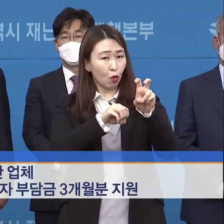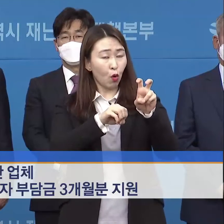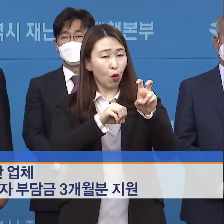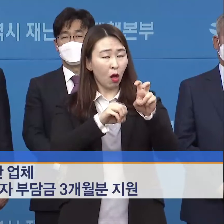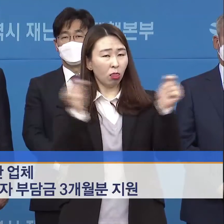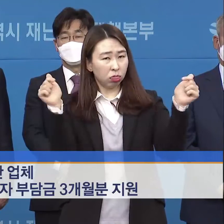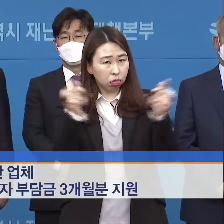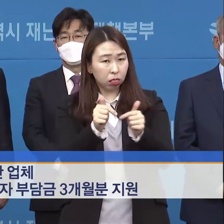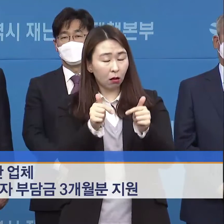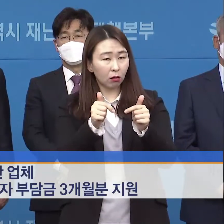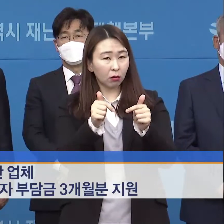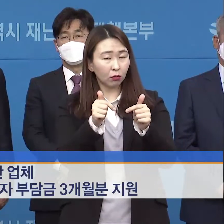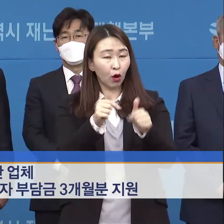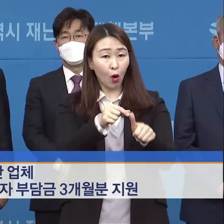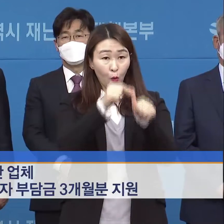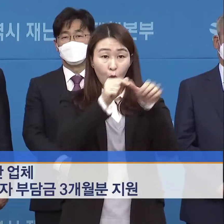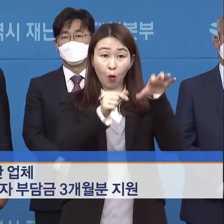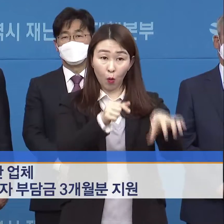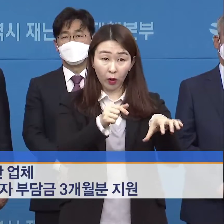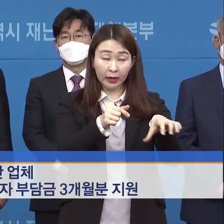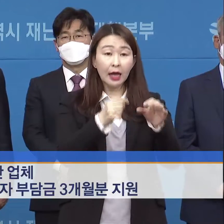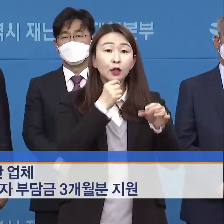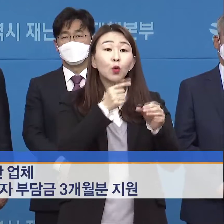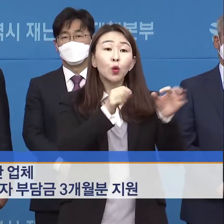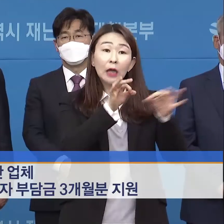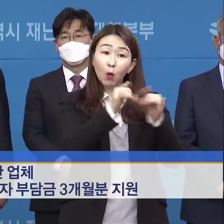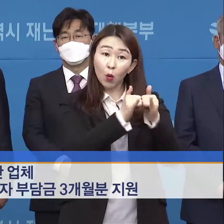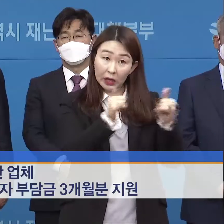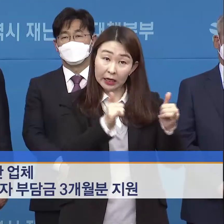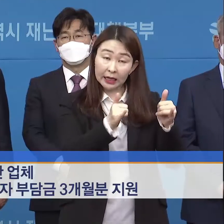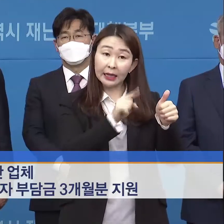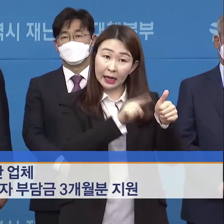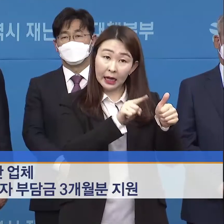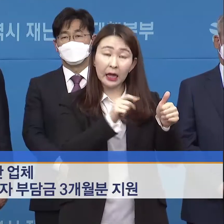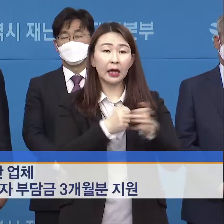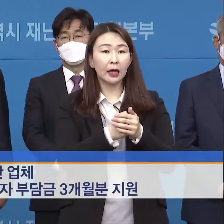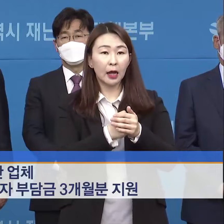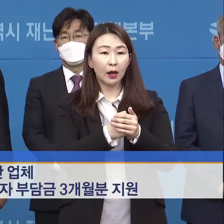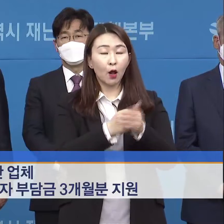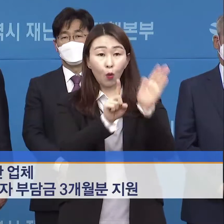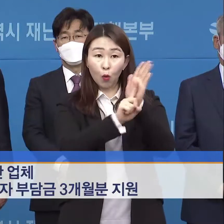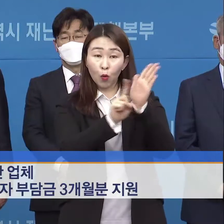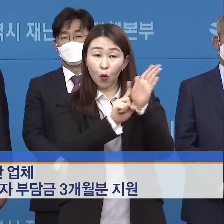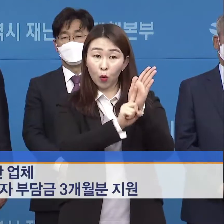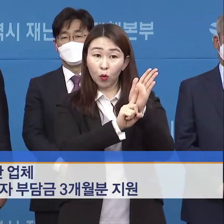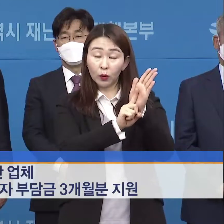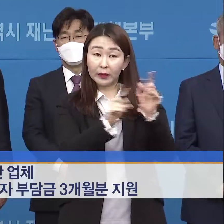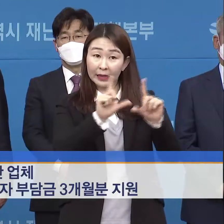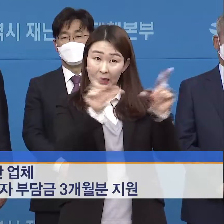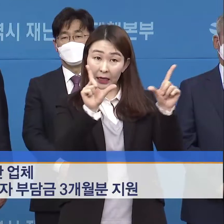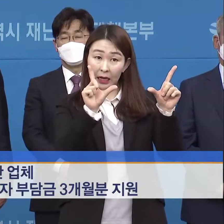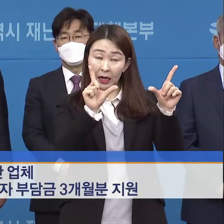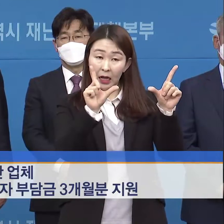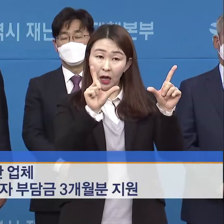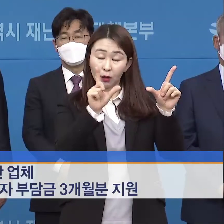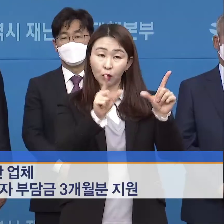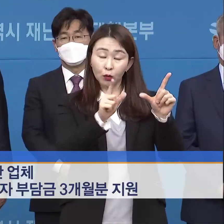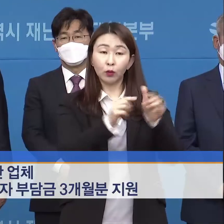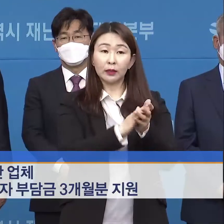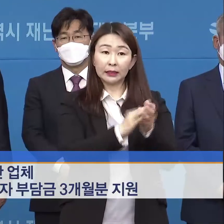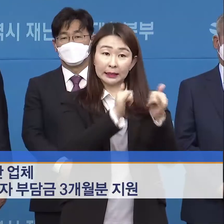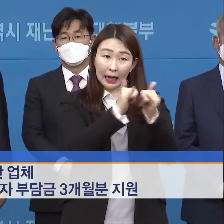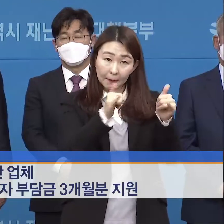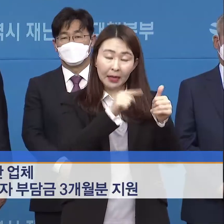이상 감소한 고용원이 있는 서울 상공인에게 공고일 이후 업체에서 고용하고 있는 고용원에